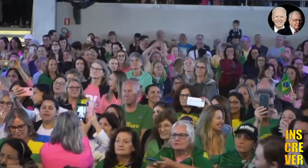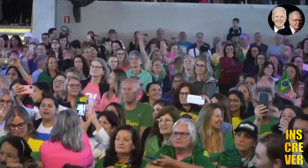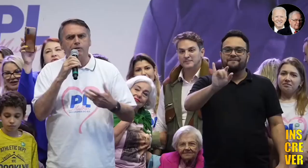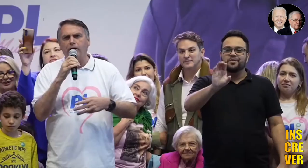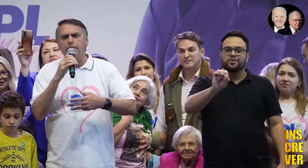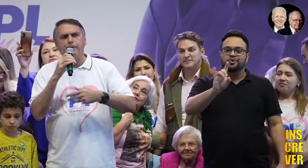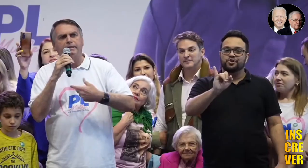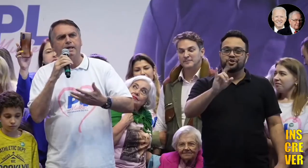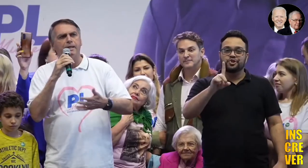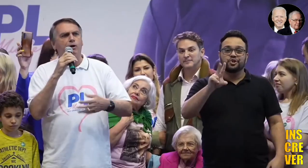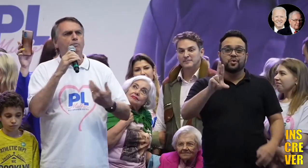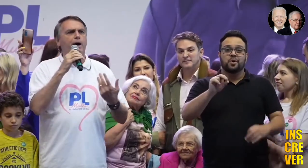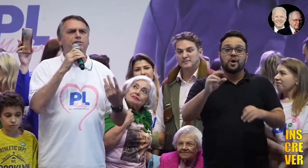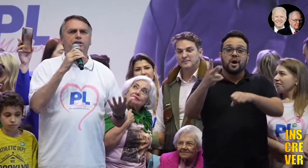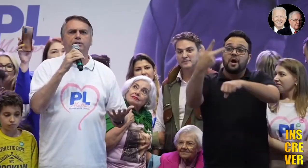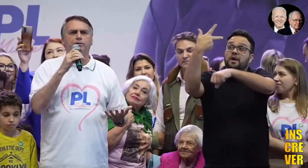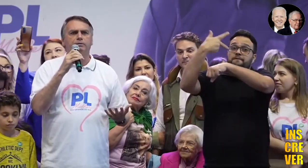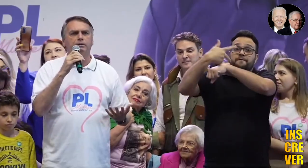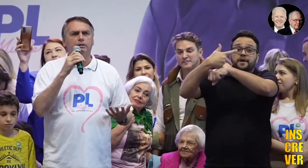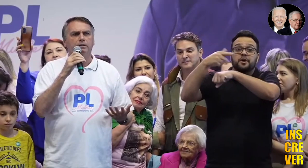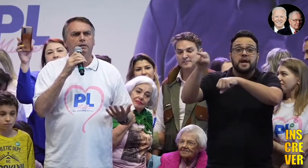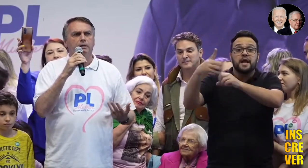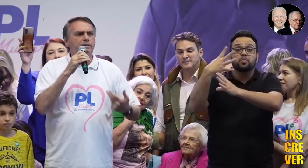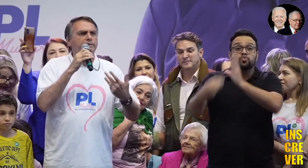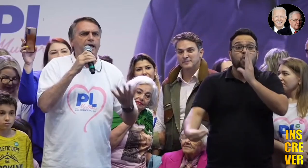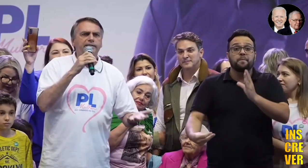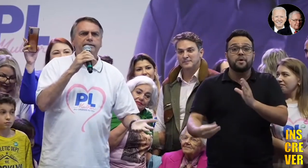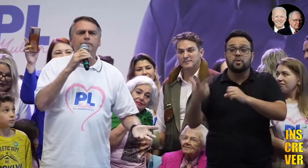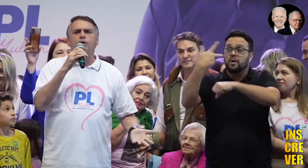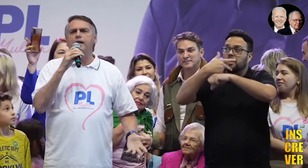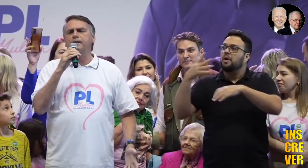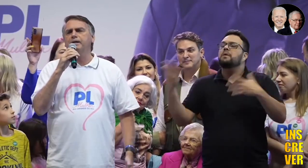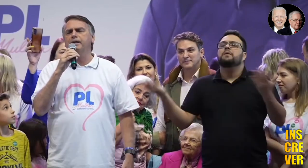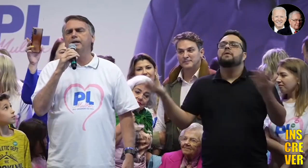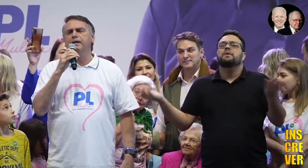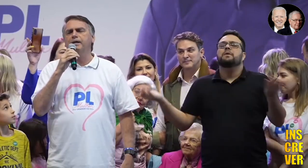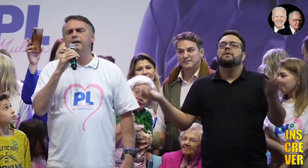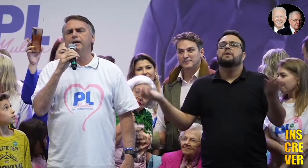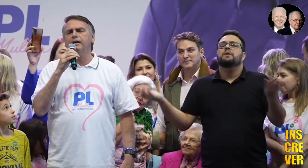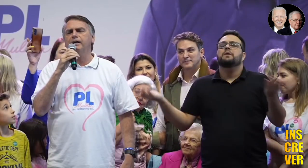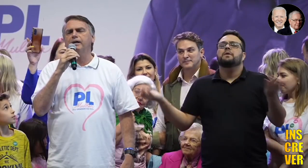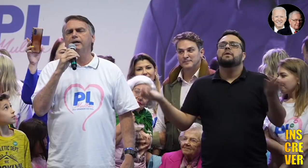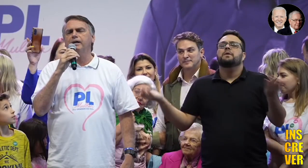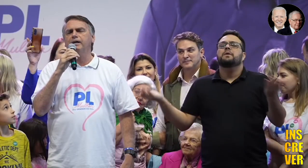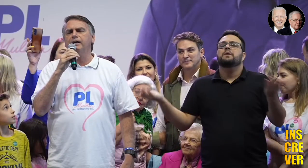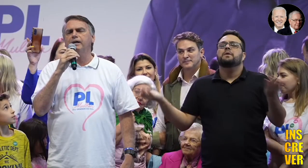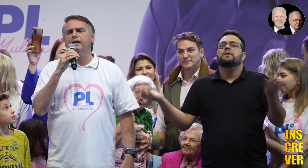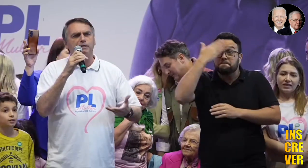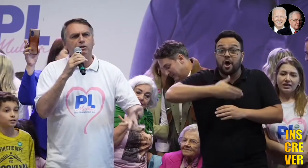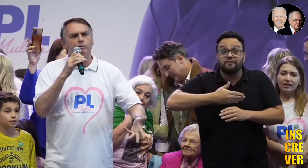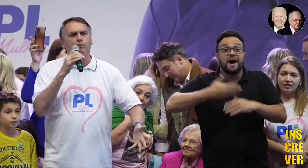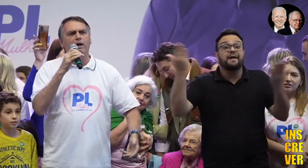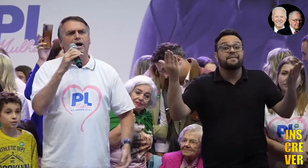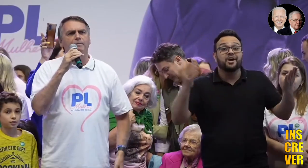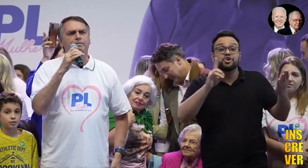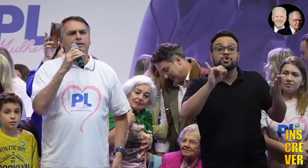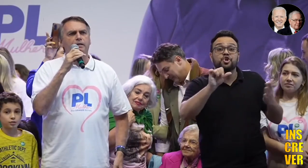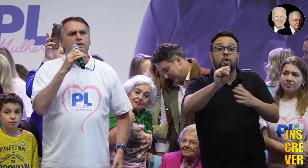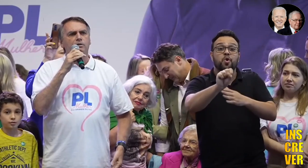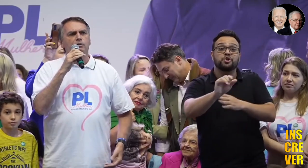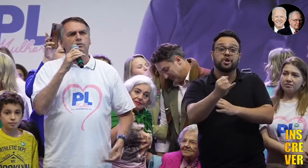É a pessoa que pertence a um partido que detesta a democracia, que detesta a participação